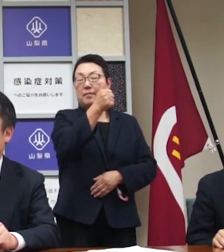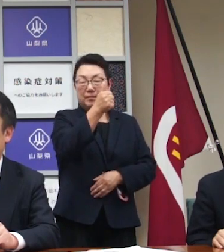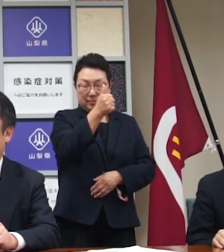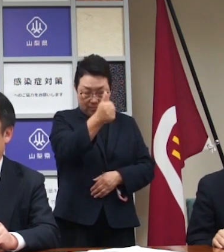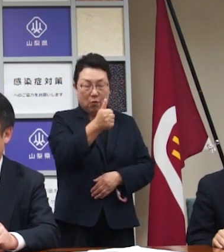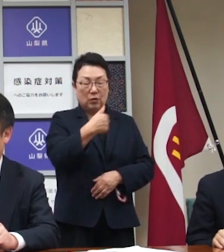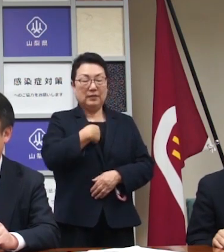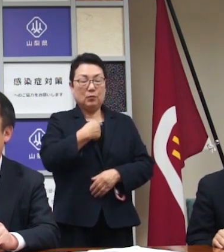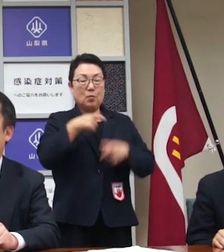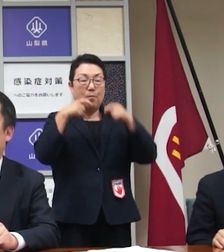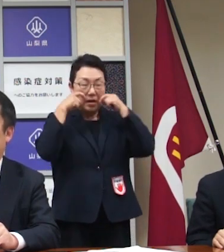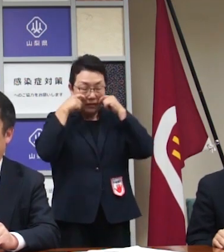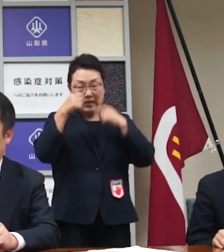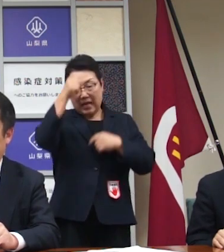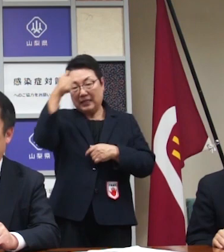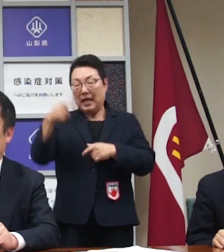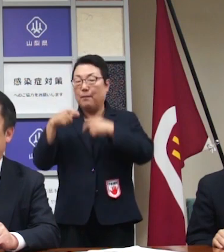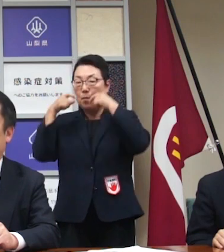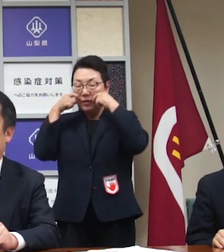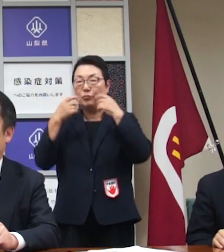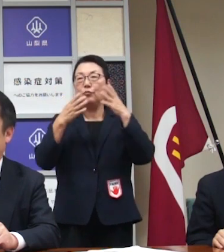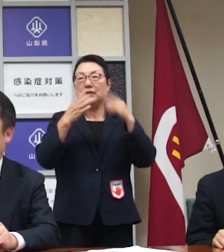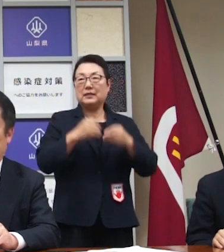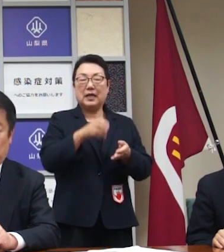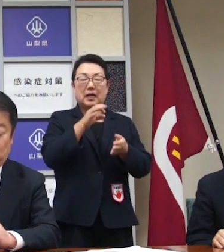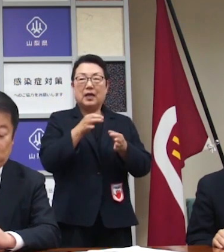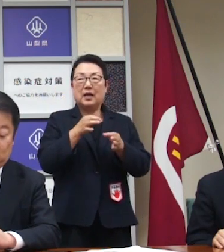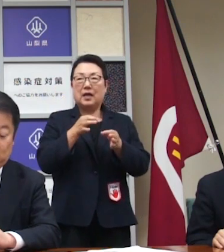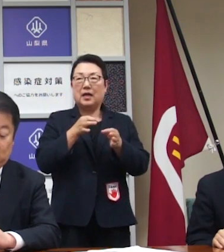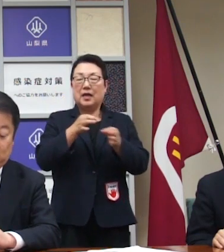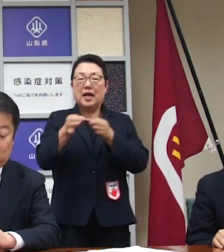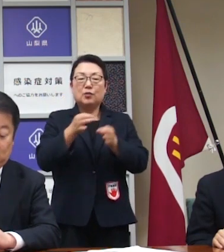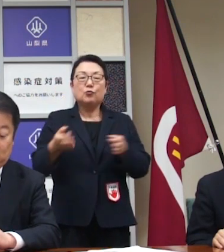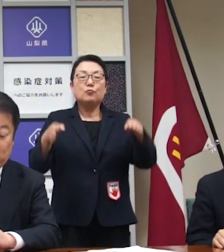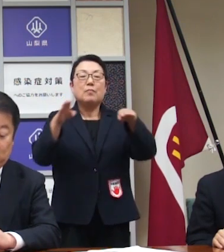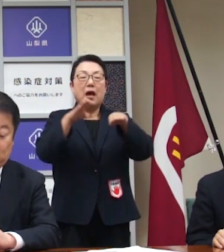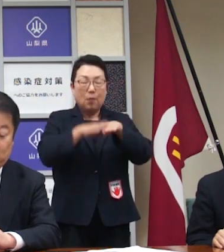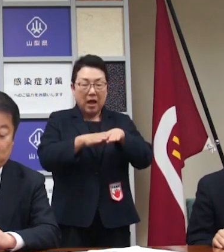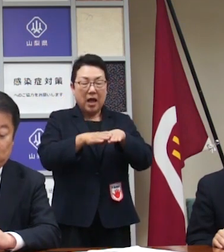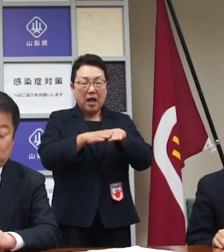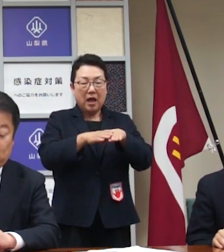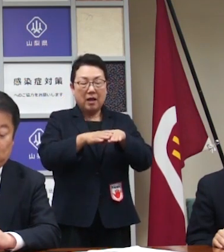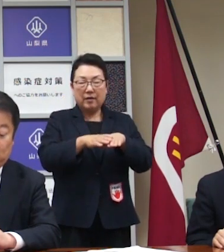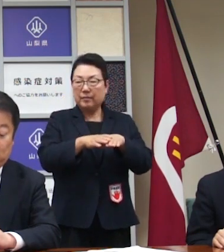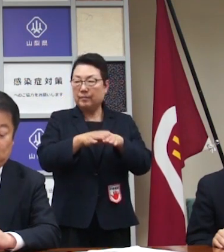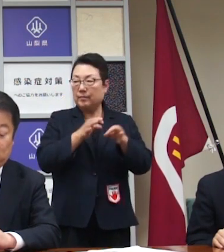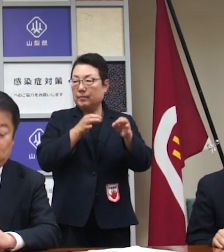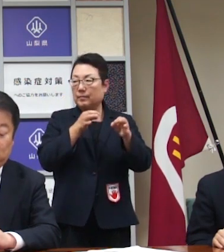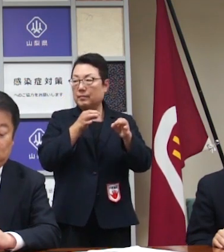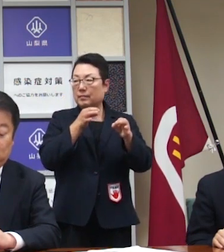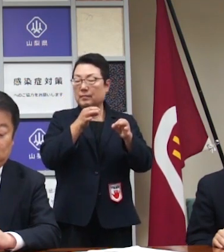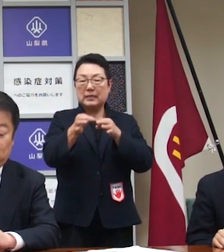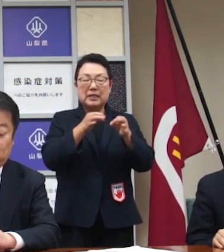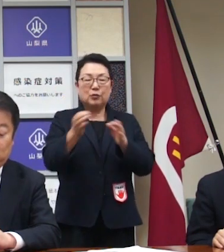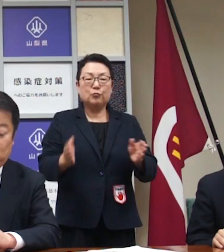ためにマスクをしていた。 ドクターもしていた、 ええ、 スーパーの方はまだ発症前だから、 いやいや、ここいや、スーパーは具合が